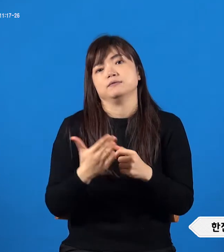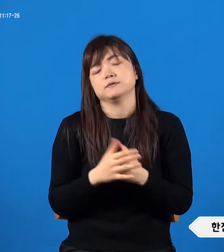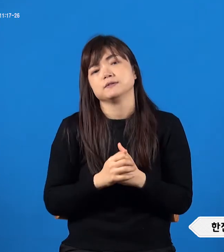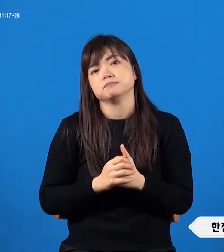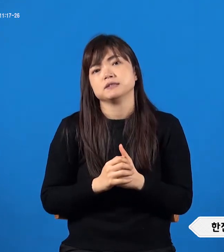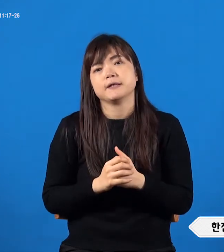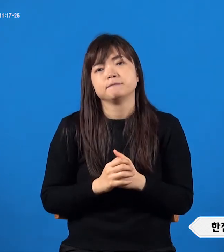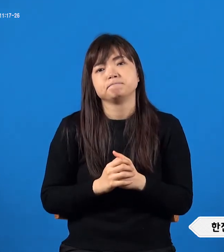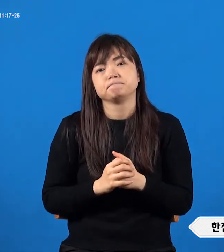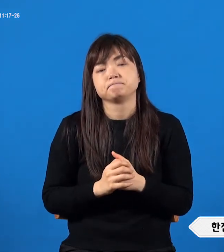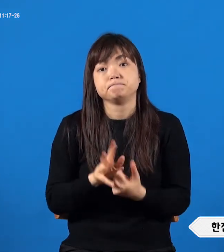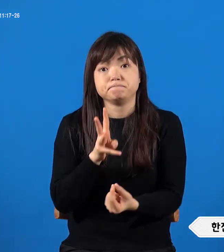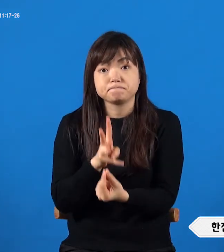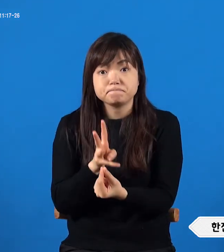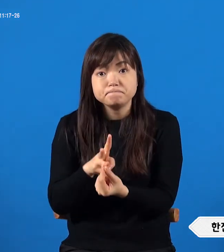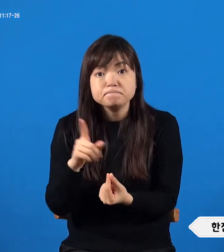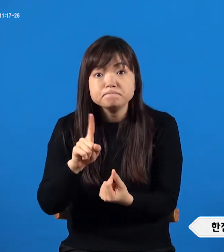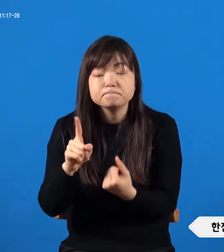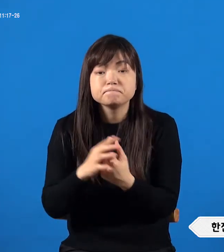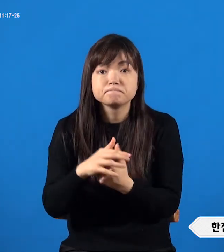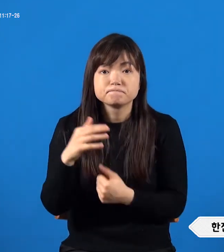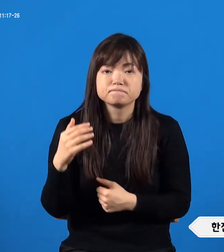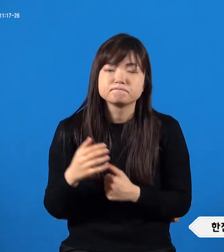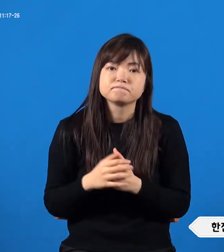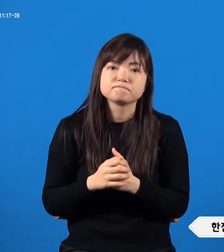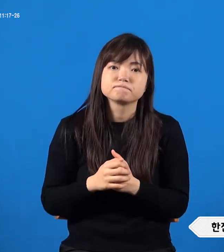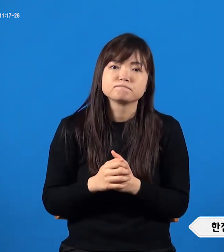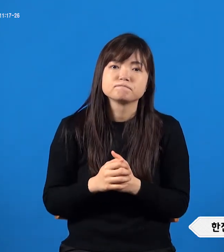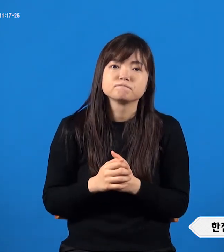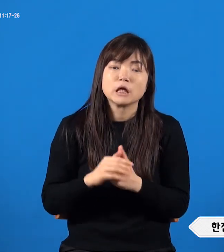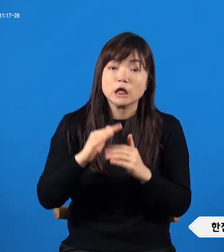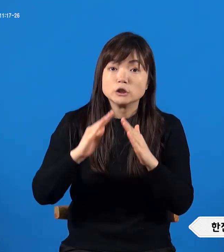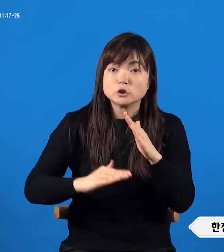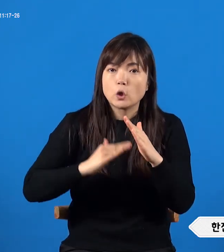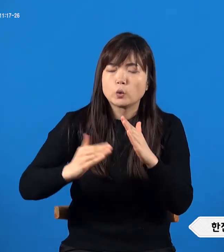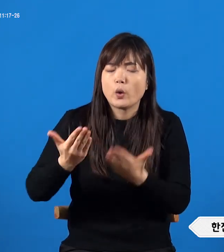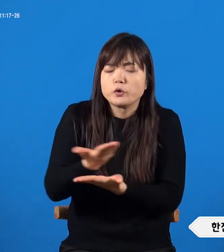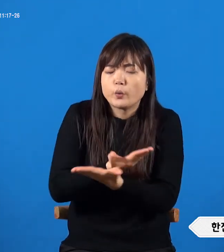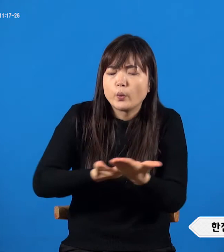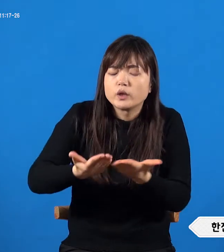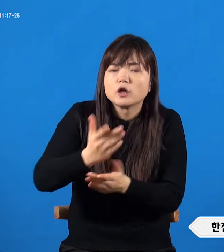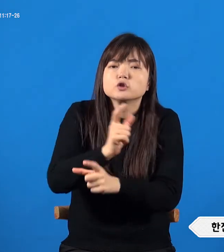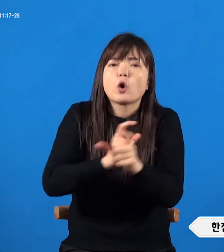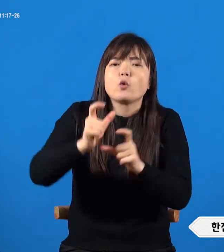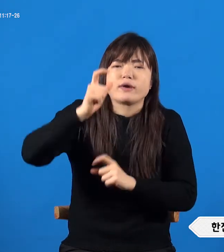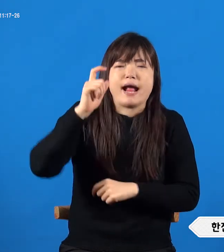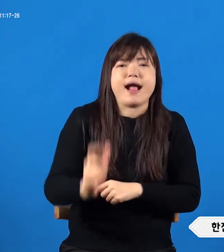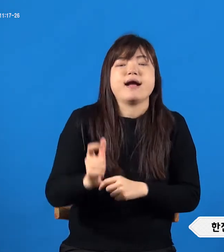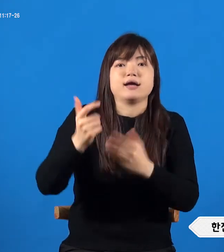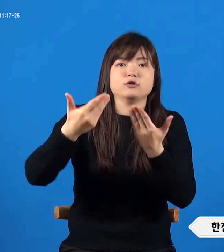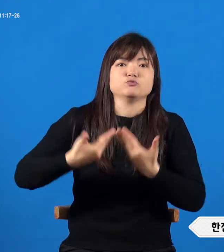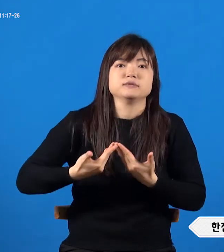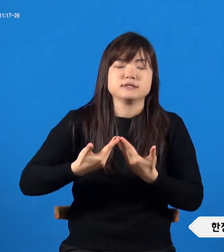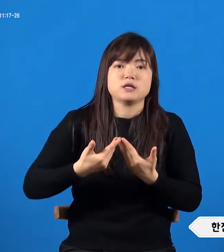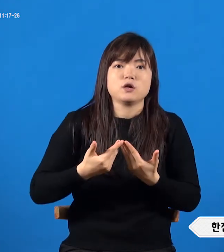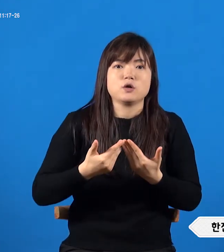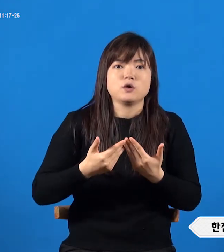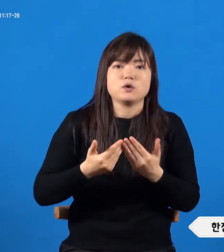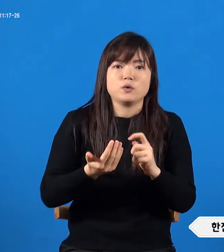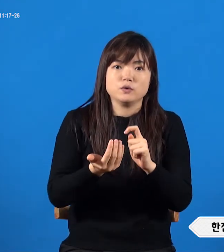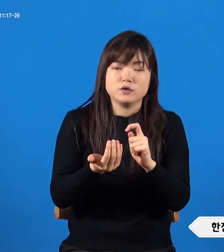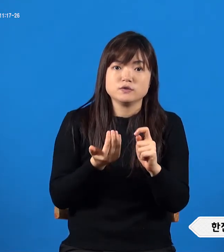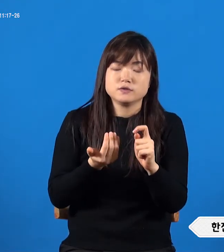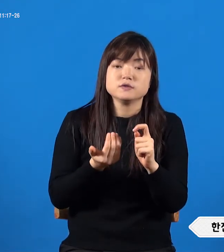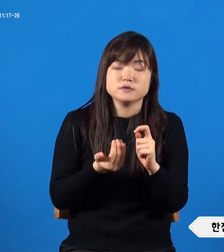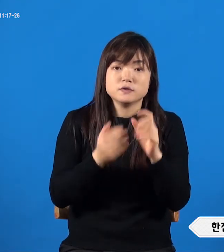것입니다. 세 번째로 성만찬은 성도 간의 교제를 또 견고하게 해줍니다. 고린도전서